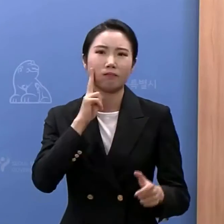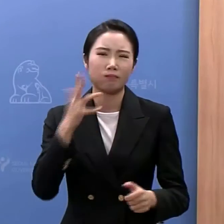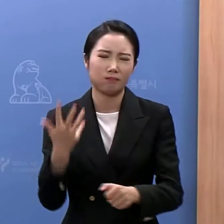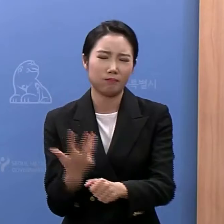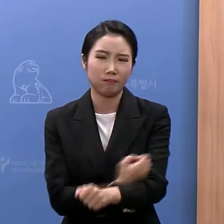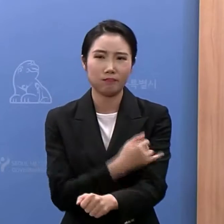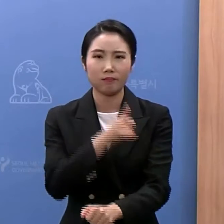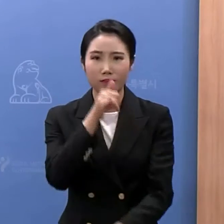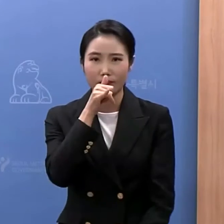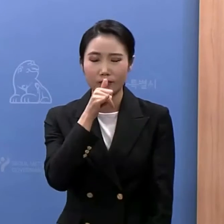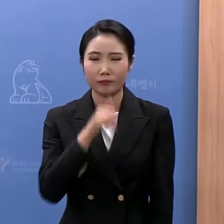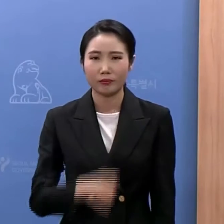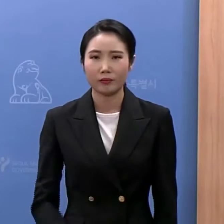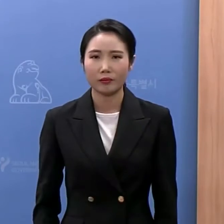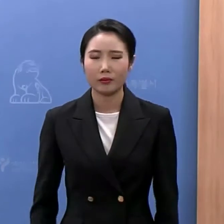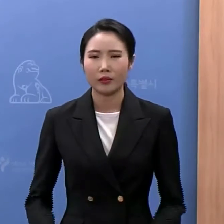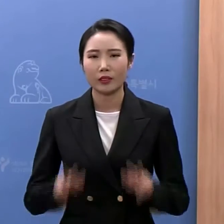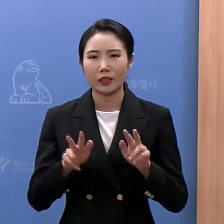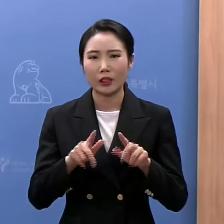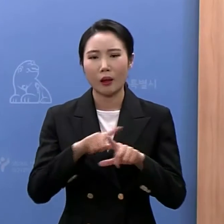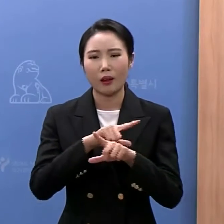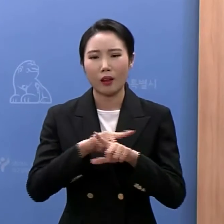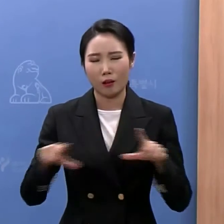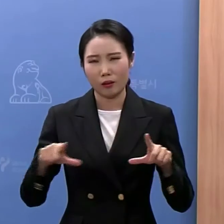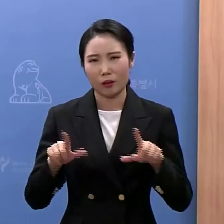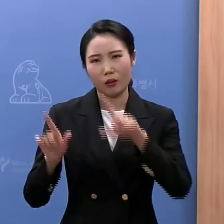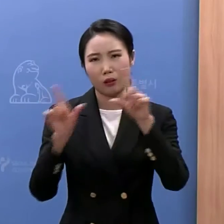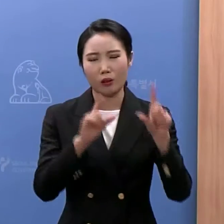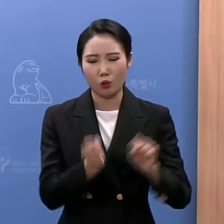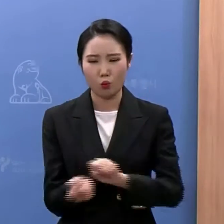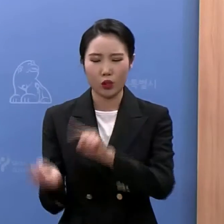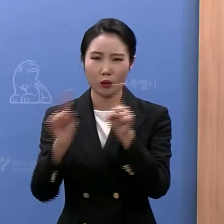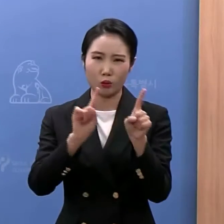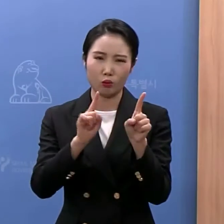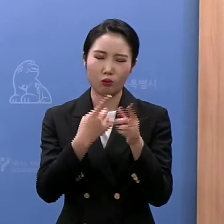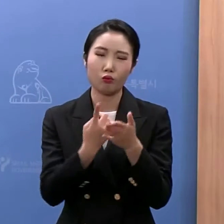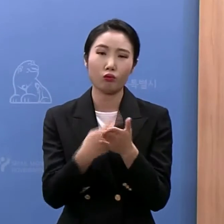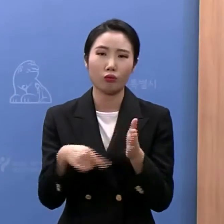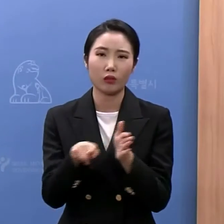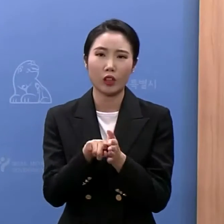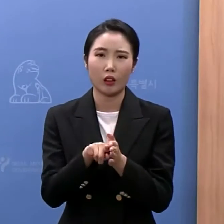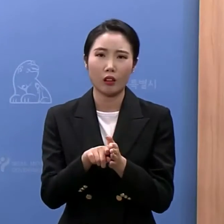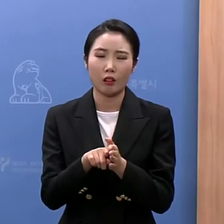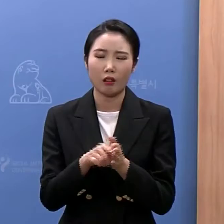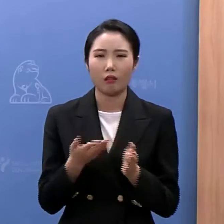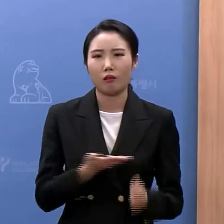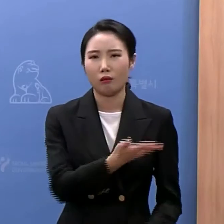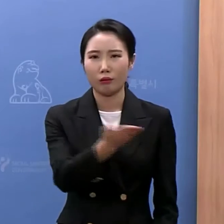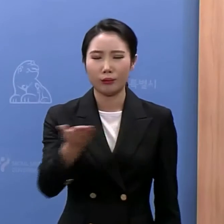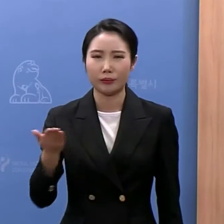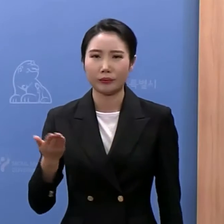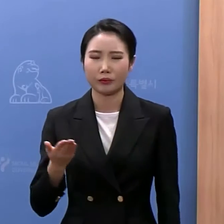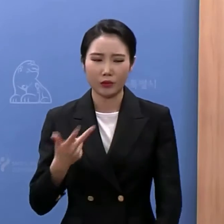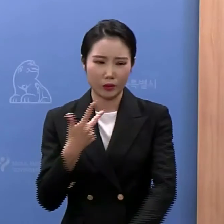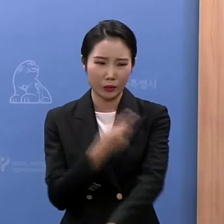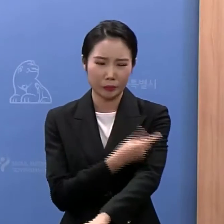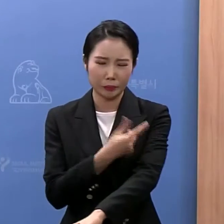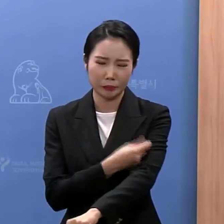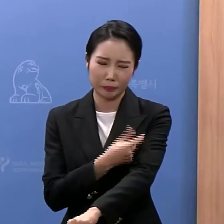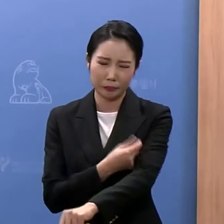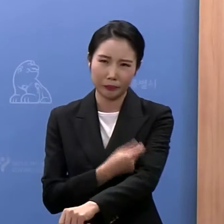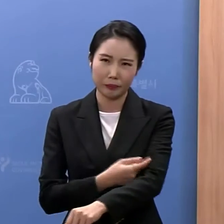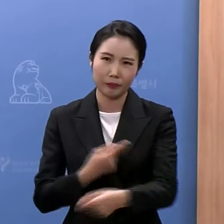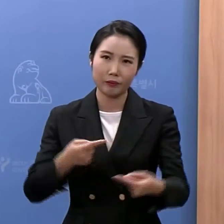바랍니다. 단계적 일상 회복을 앞당기기 위해서는 더 많은 분들께서 접종을